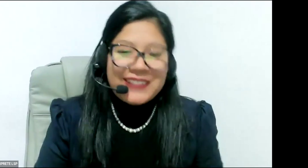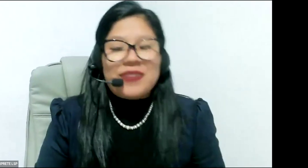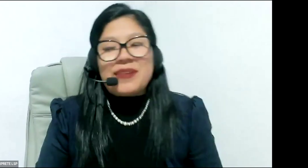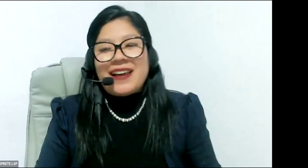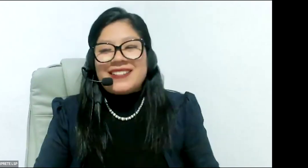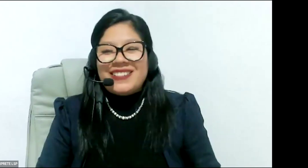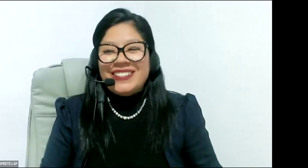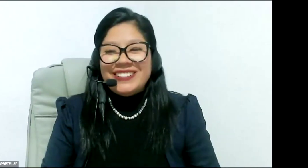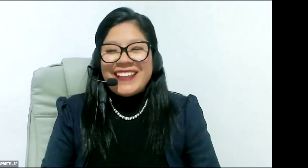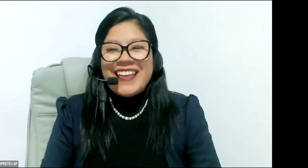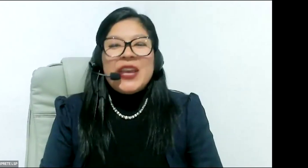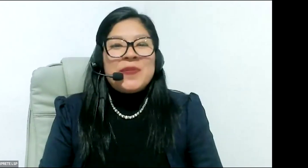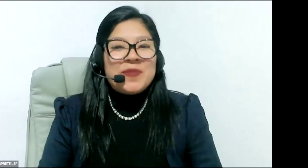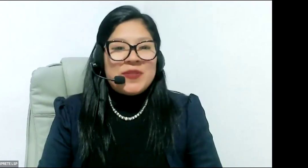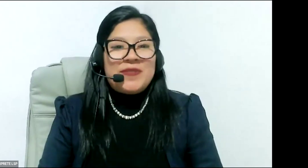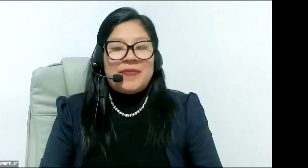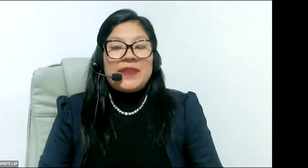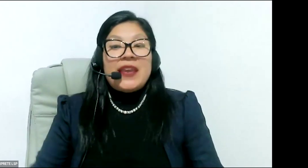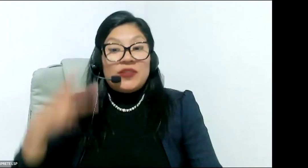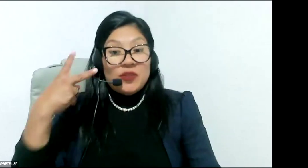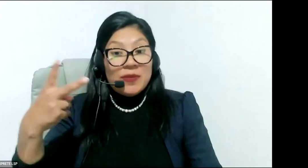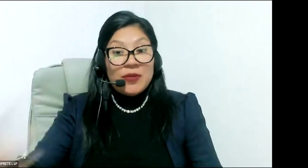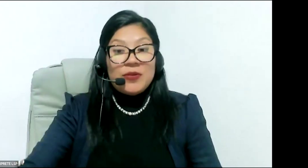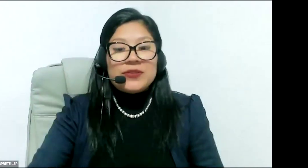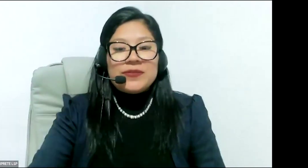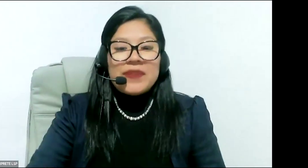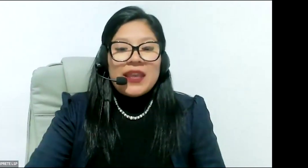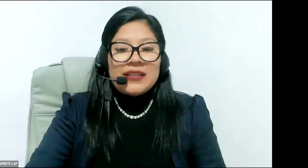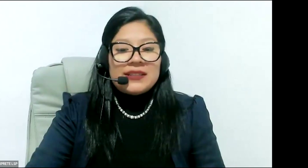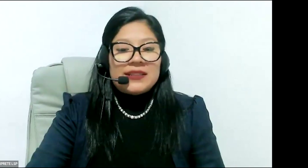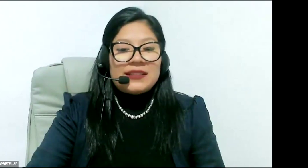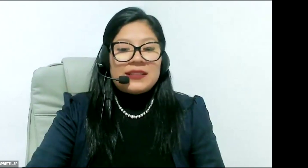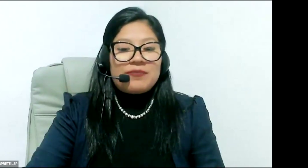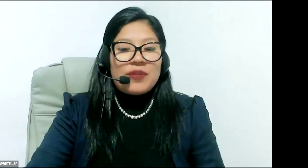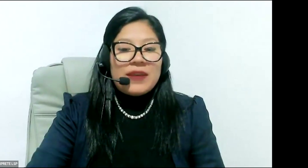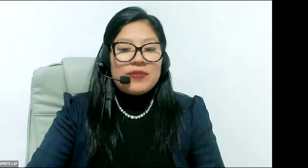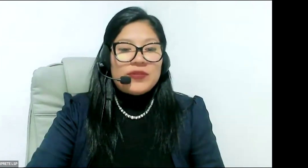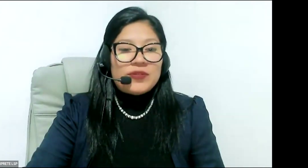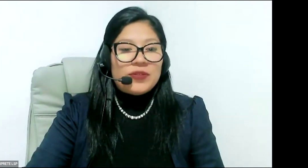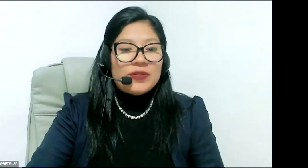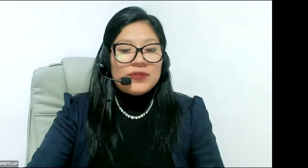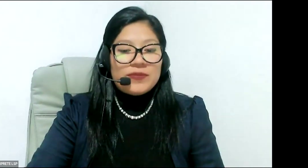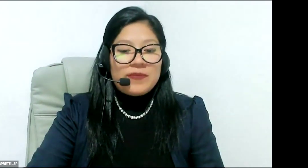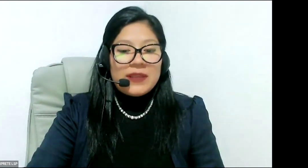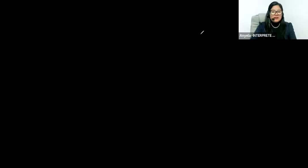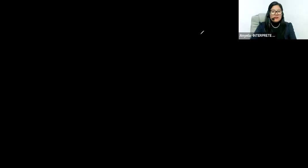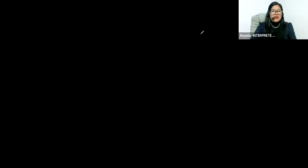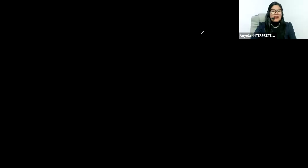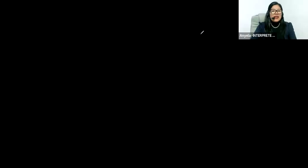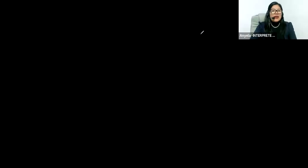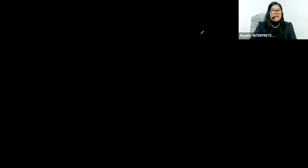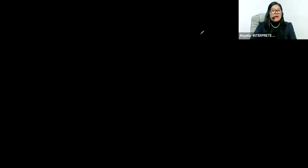ejemplo ese es mi caso no muy bien número dos podemos nosotros